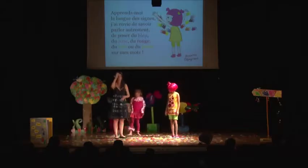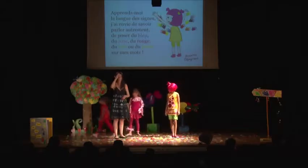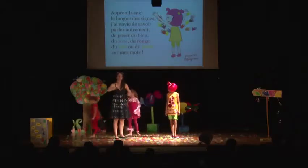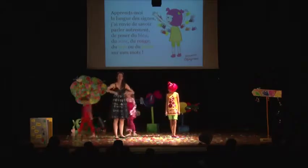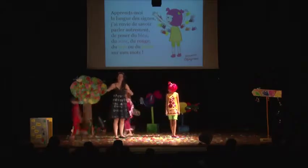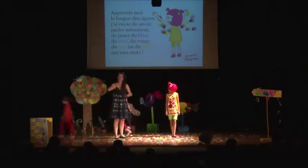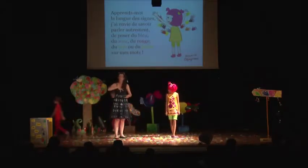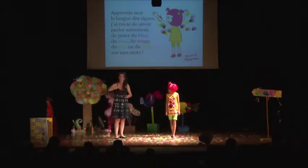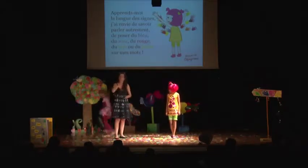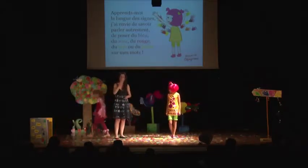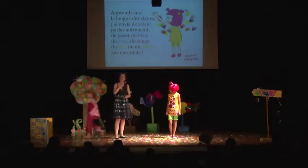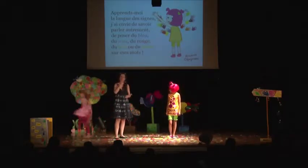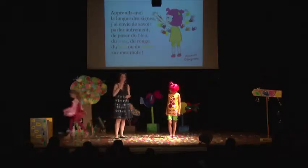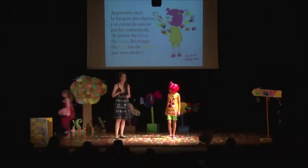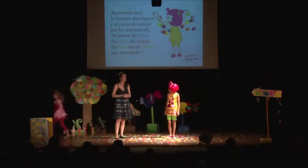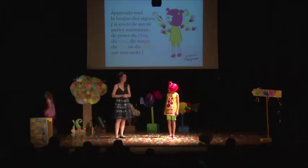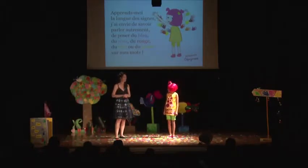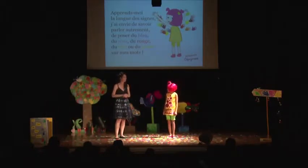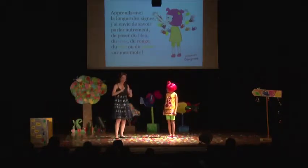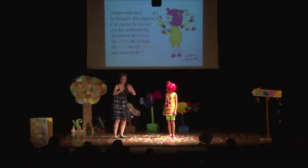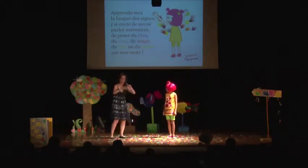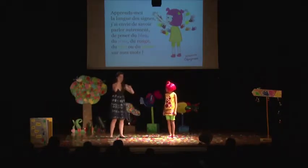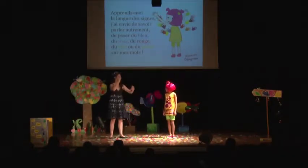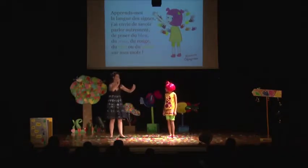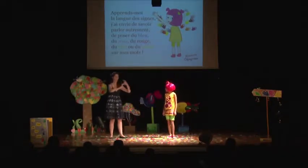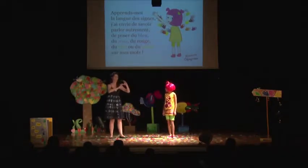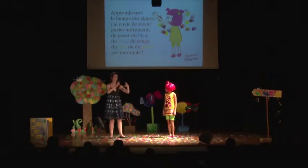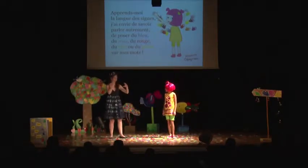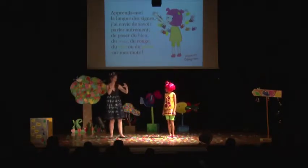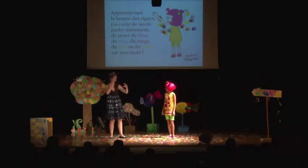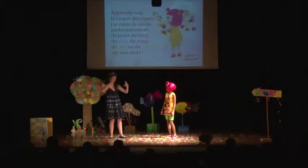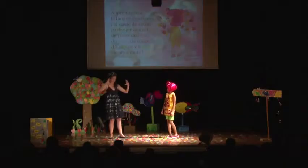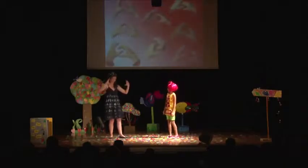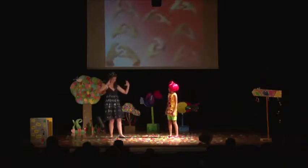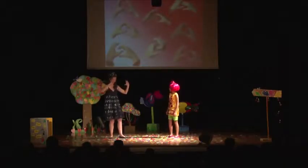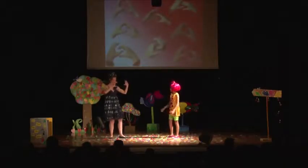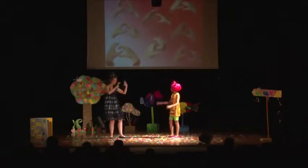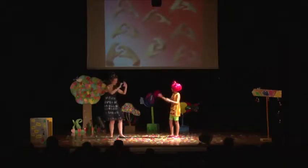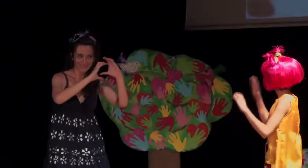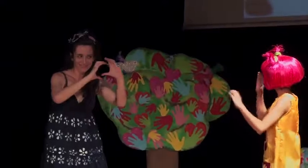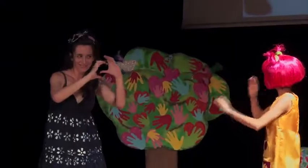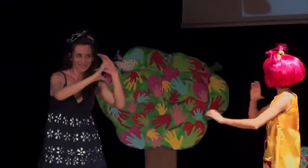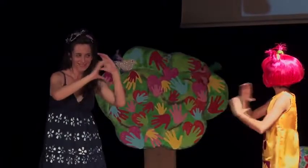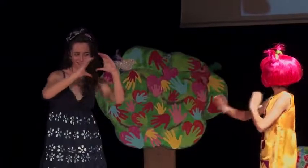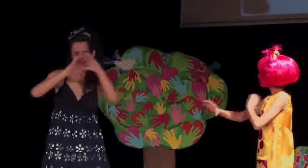serait plus simple. C'est tellement important la communication. Tu vois, c'est deux C qui s'aiment.